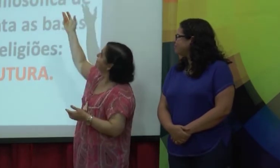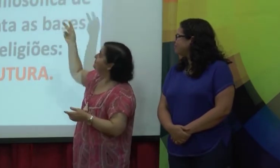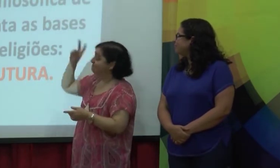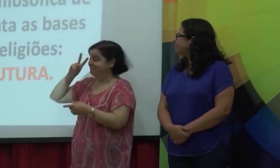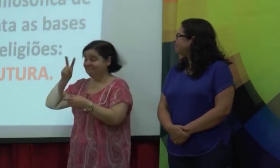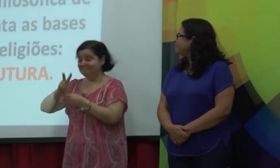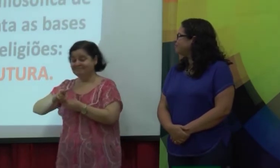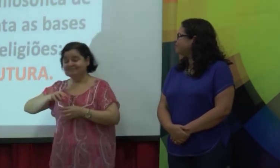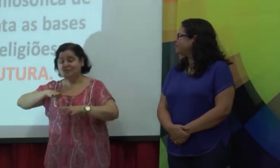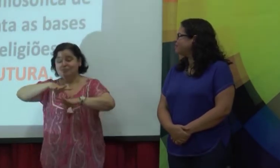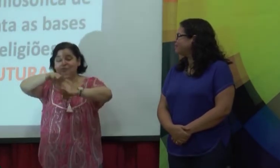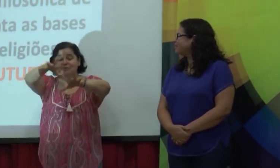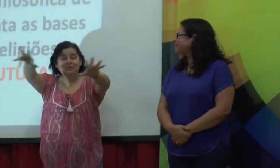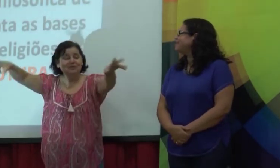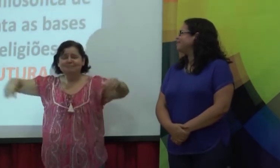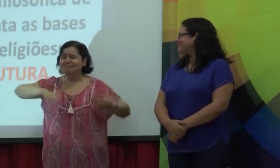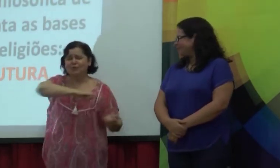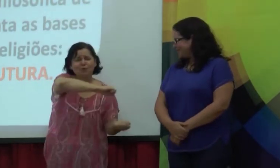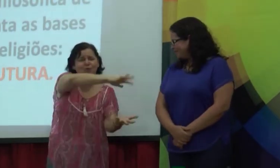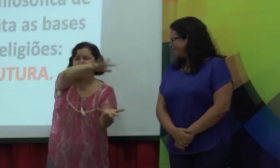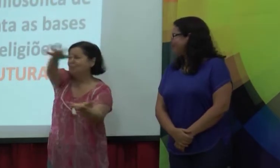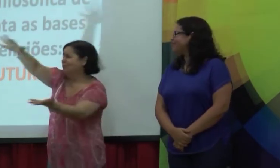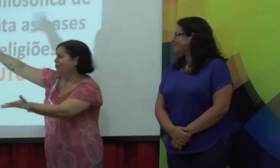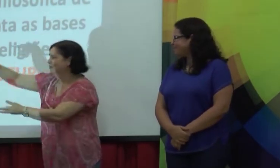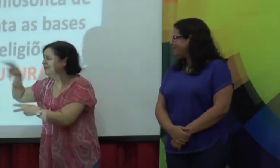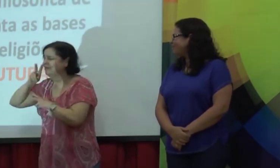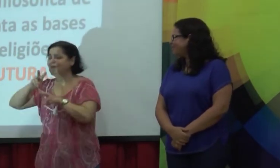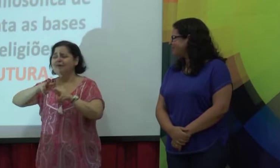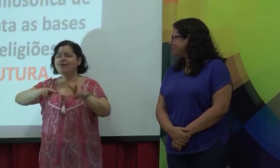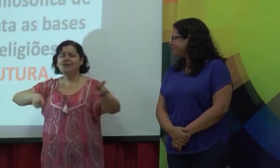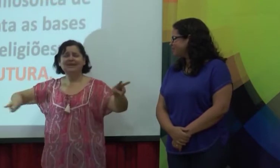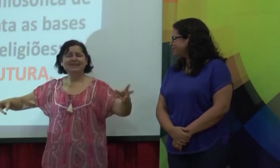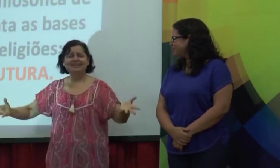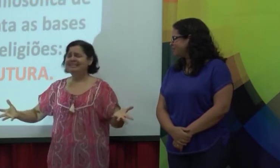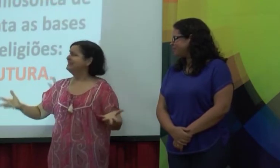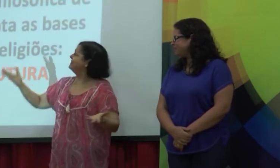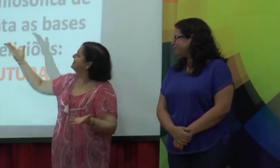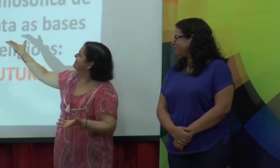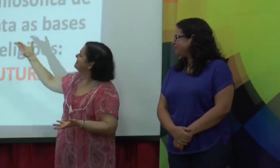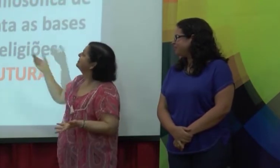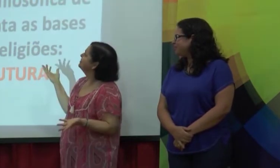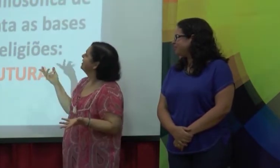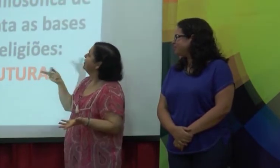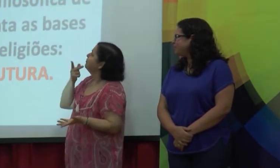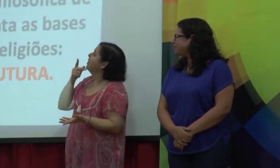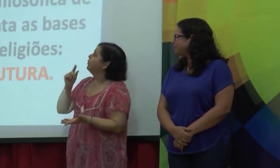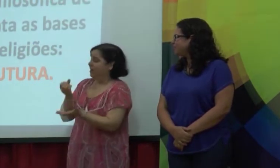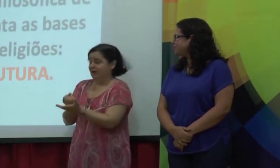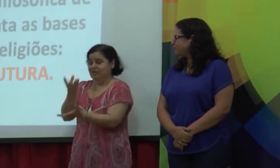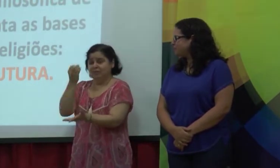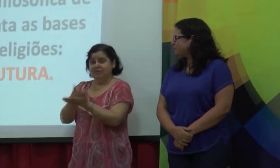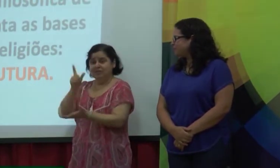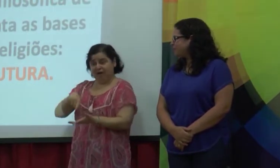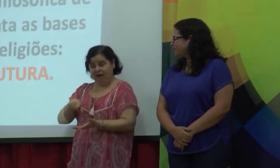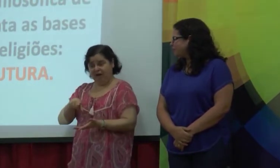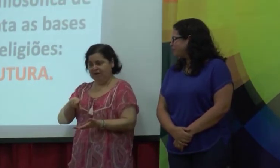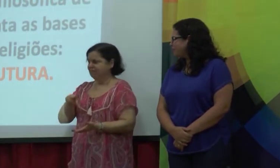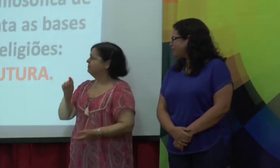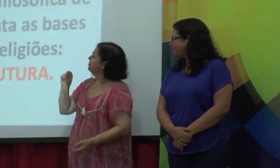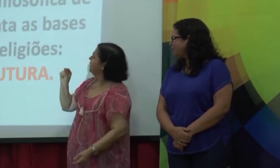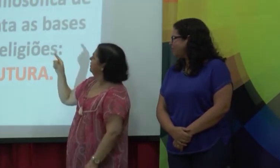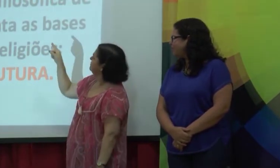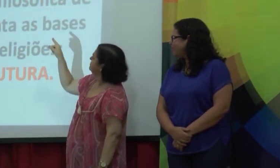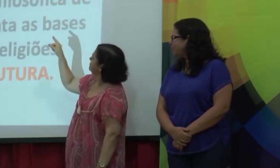Nós temos a imagem de Jesus olhando o nosso planeta Terra, todos os órgãos, outros planetas, o universo. Então,